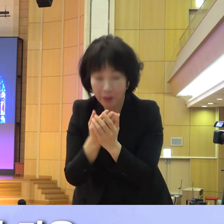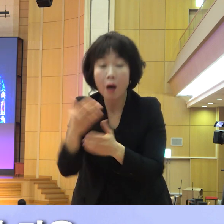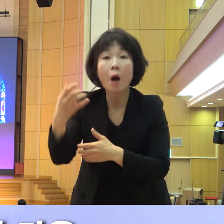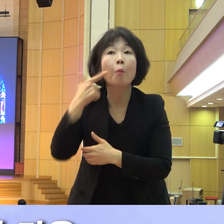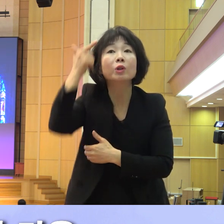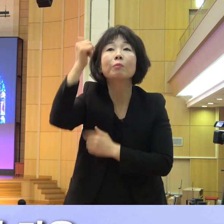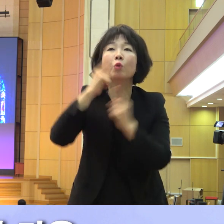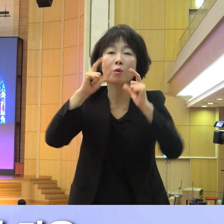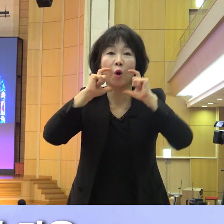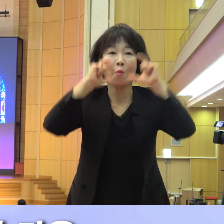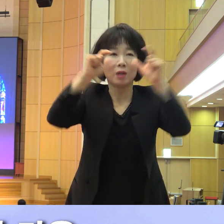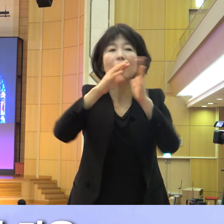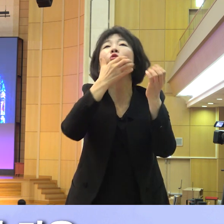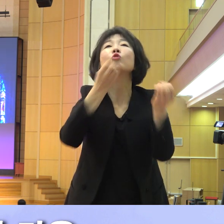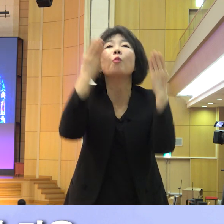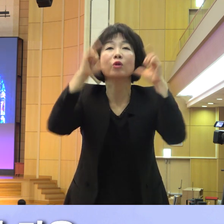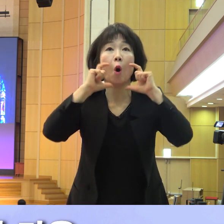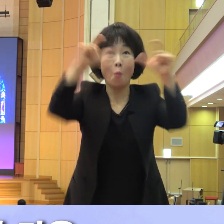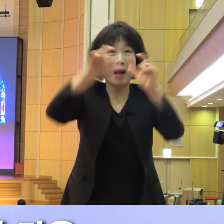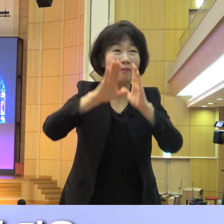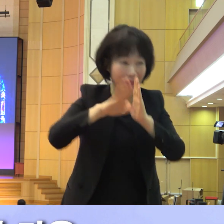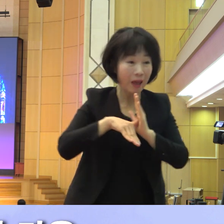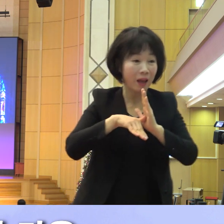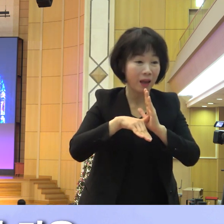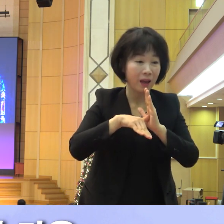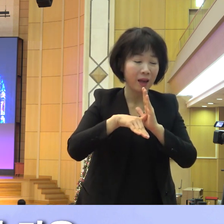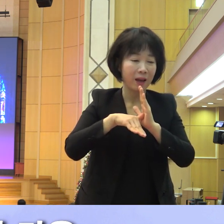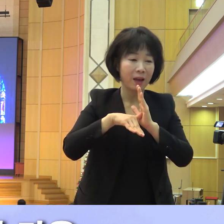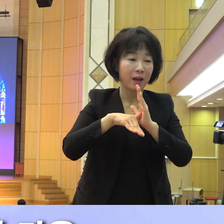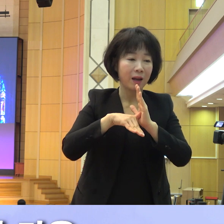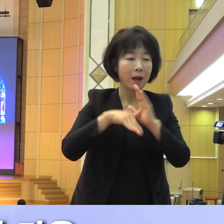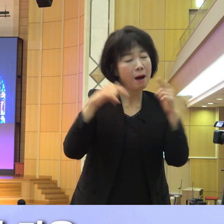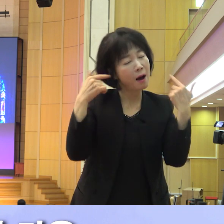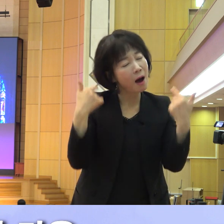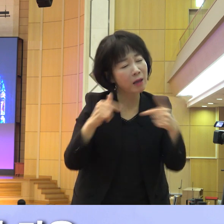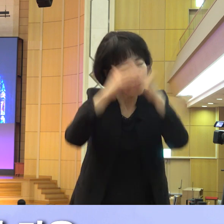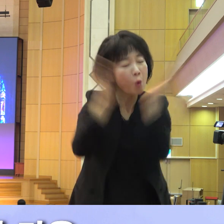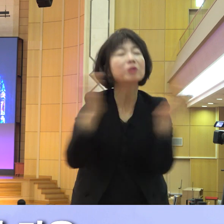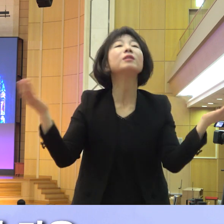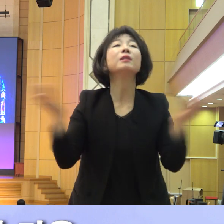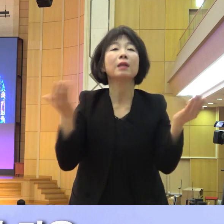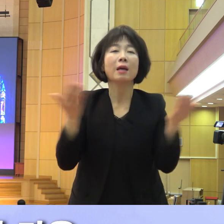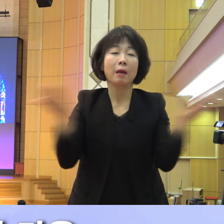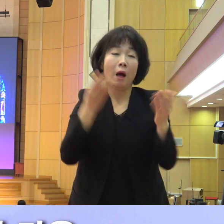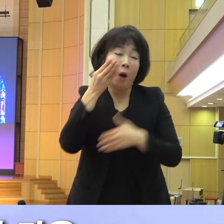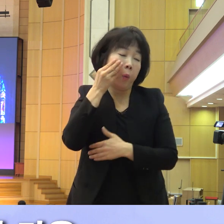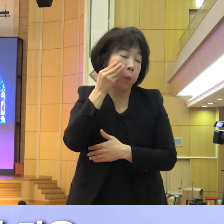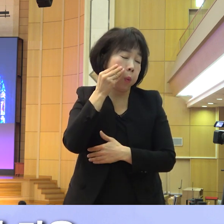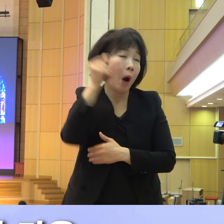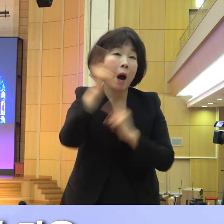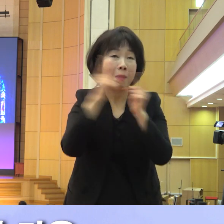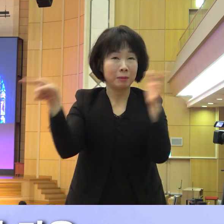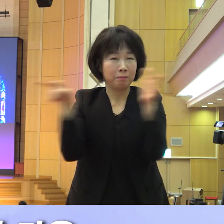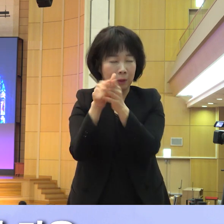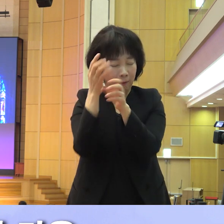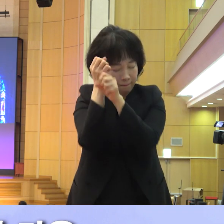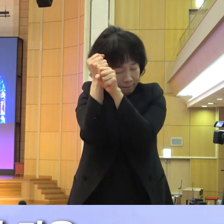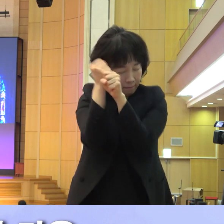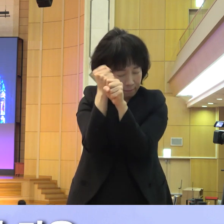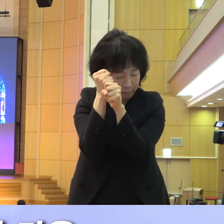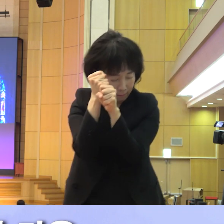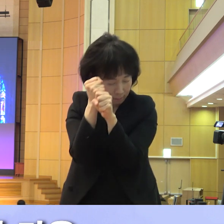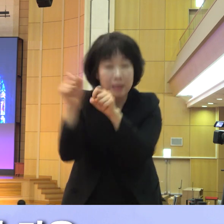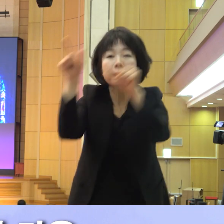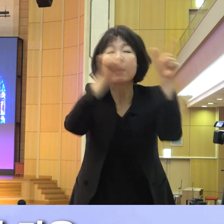귀한 말씀 증거하시고 축복을 선포할 텐데, 어디를 가든지 무엇을 하든지 말씀에 의지하여 살아감으로